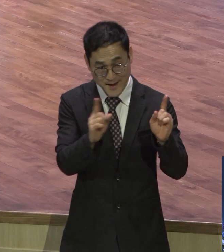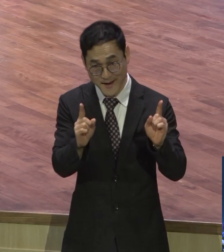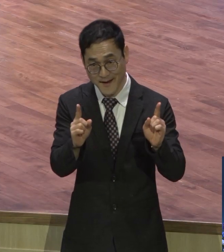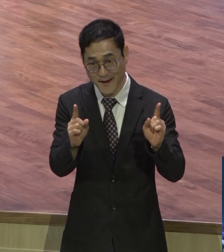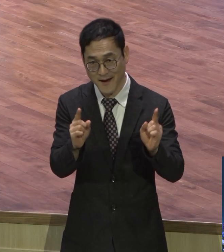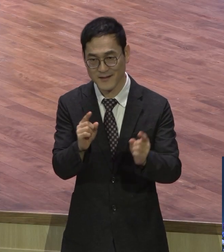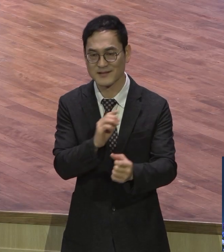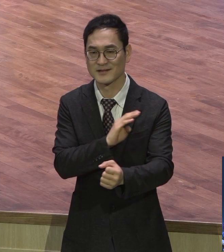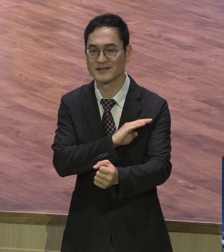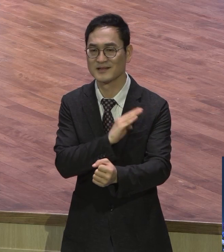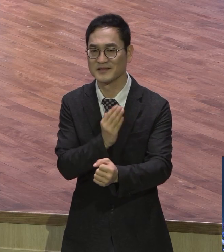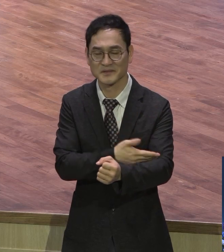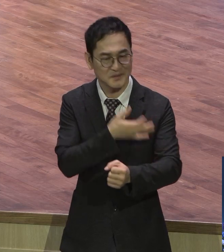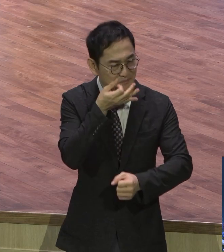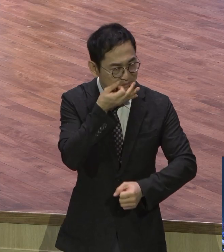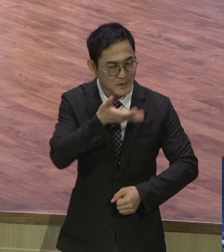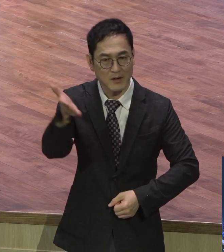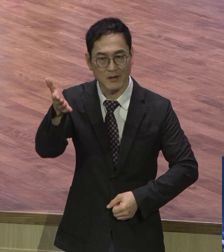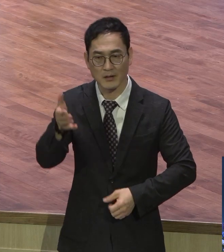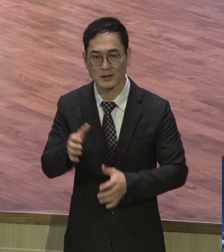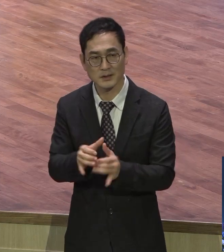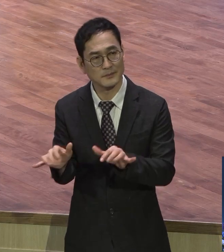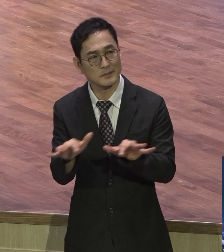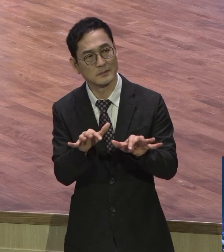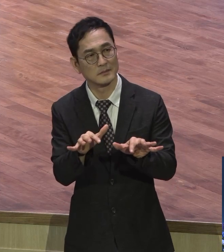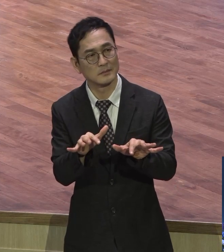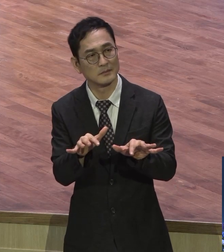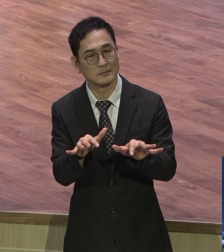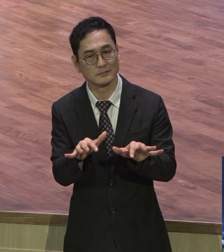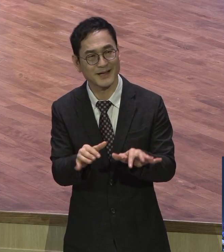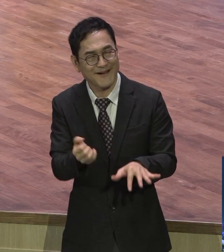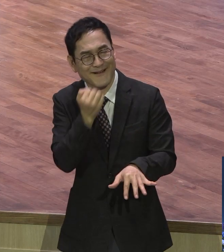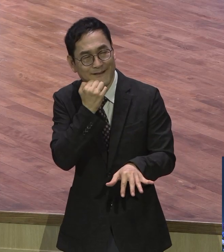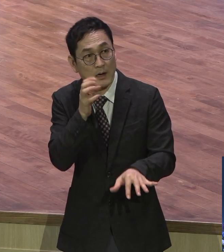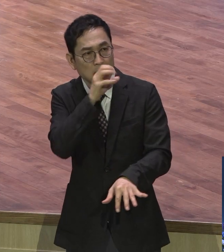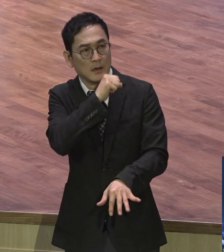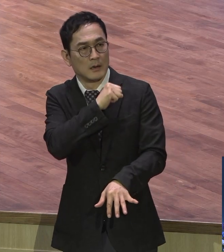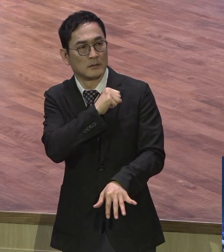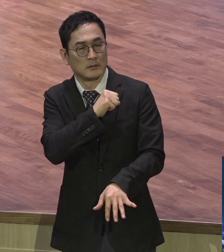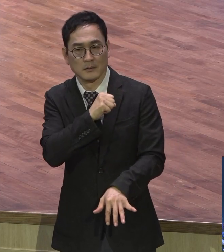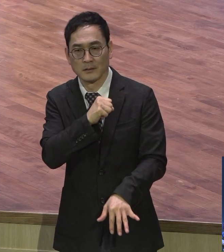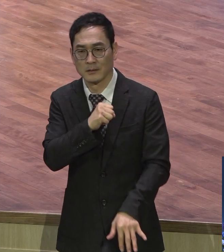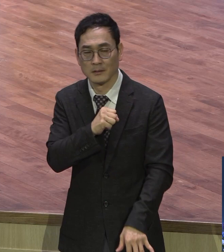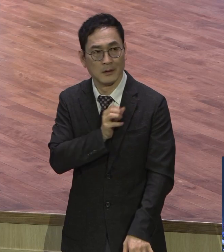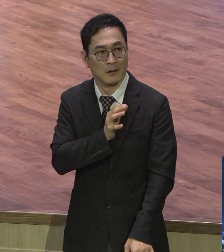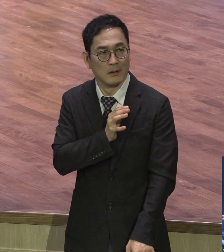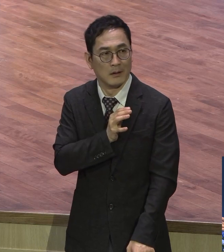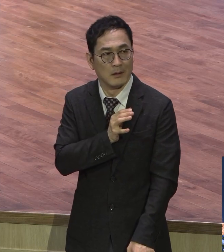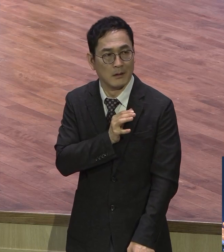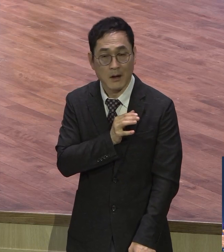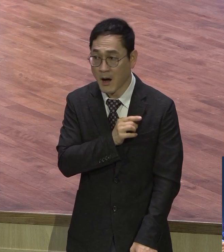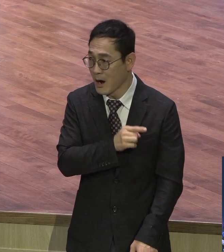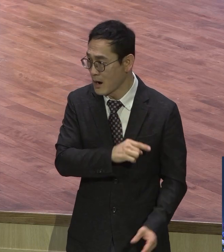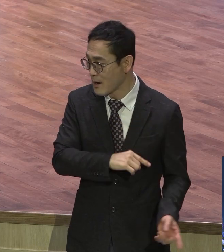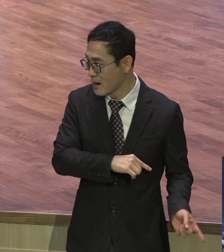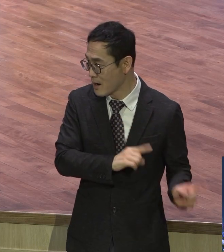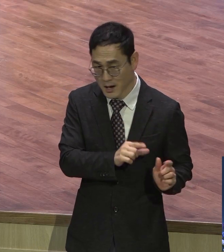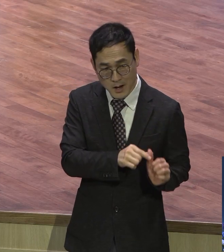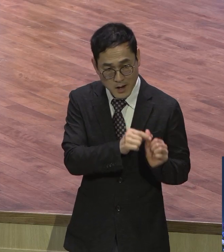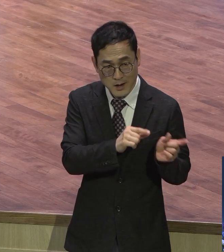모든 사람들은 비웃으면 싹 다 사라지고 그 소문이 온 땅에 퍼지느라.